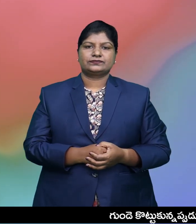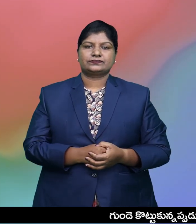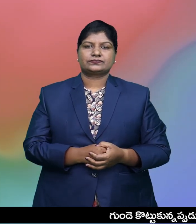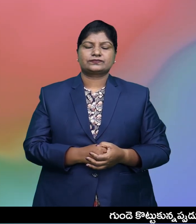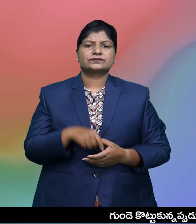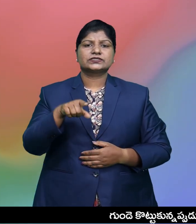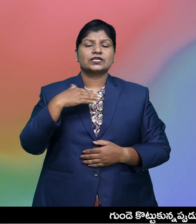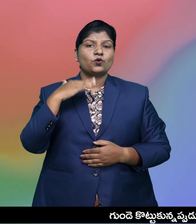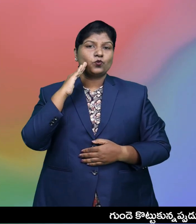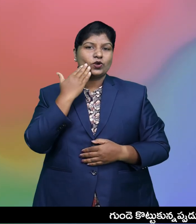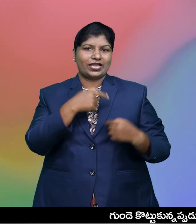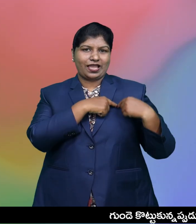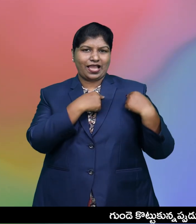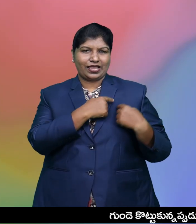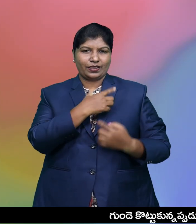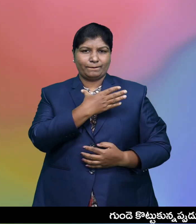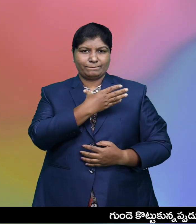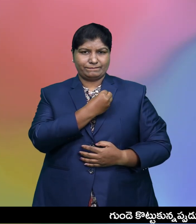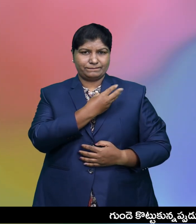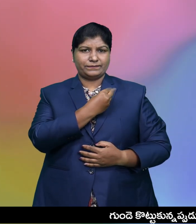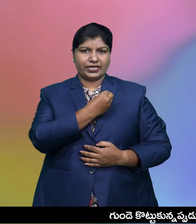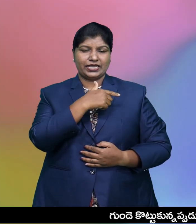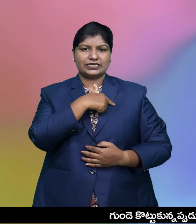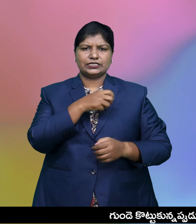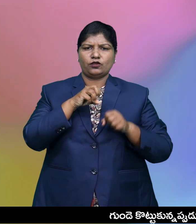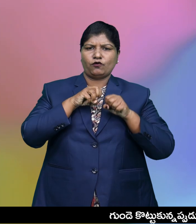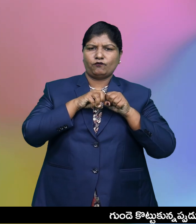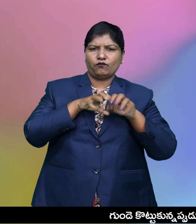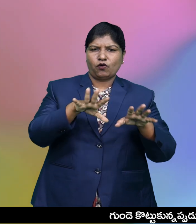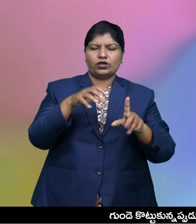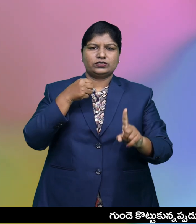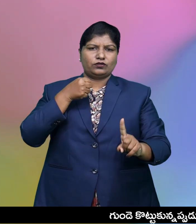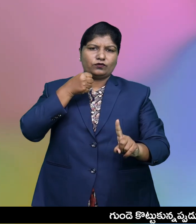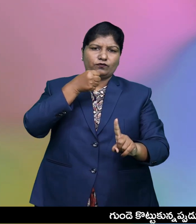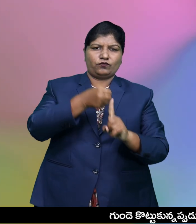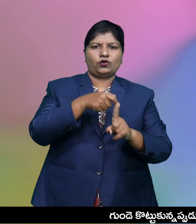గుండె కొట్టుకున్నప్పుడు రక్తం ధమనులలోకి బలవంతంగా వస్తుంది.